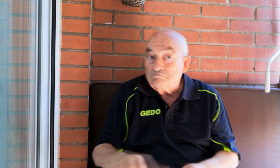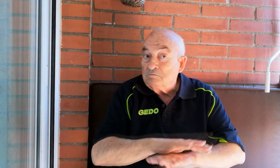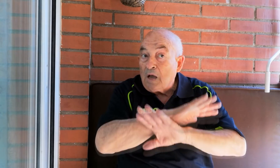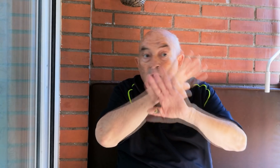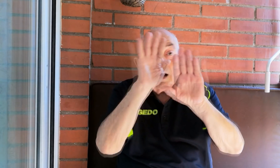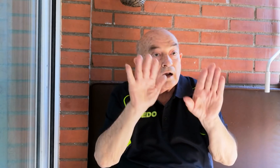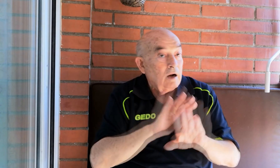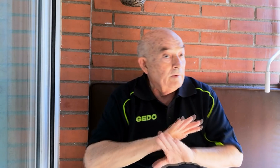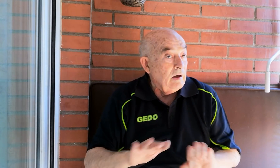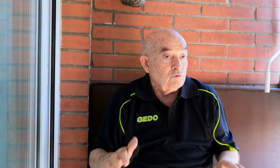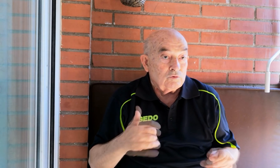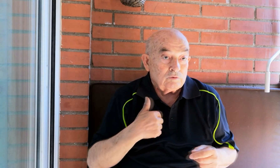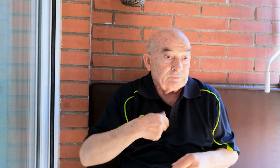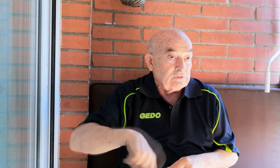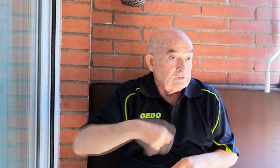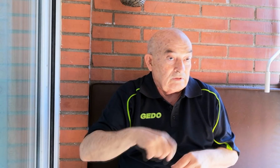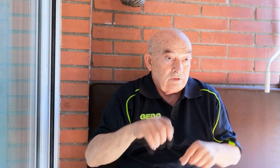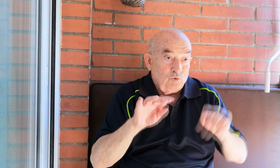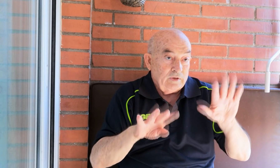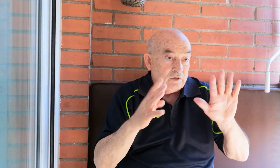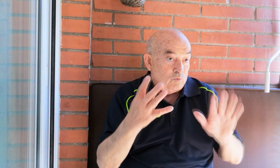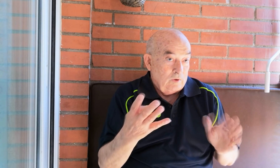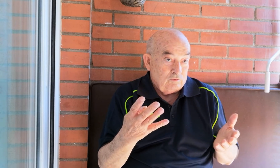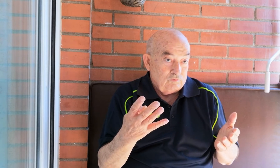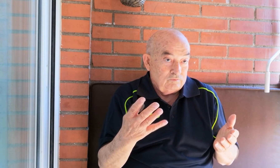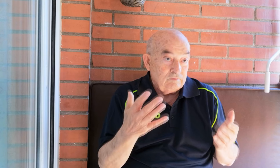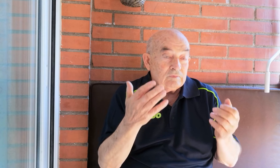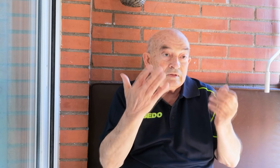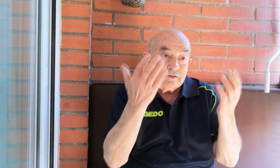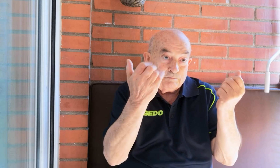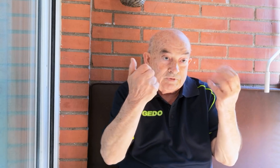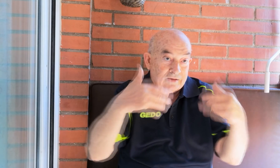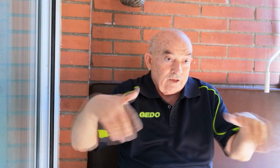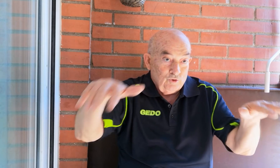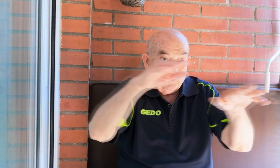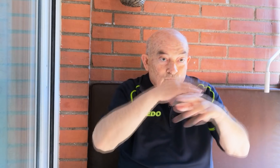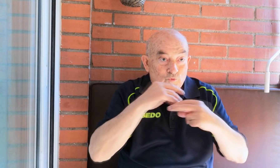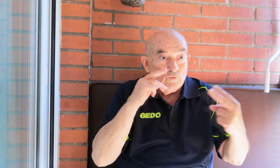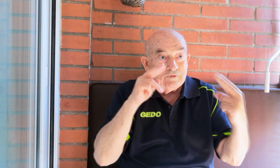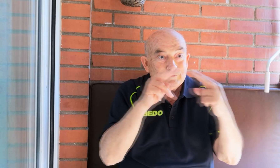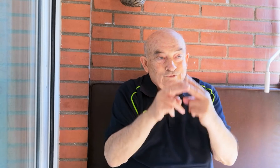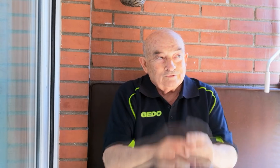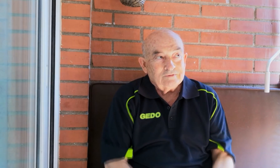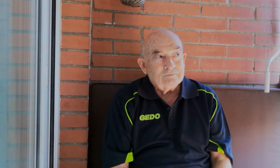just en aquella època, cap al 94, vaig acabar la meva presidència. M'acomiado de tots vosaltres.